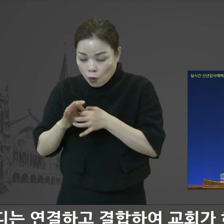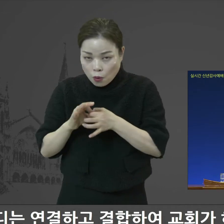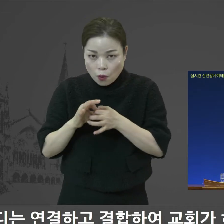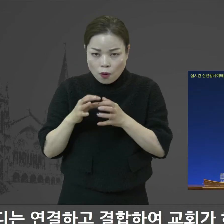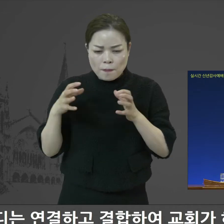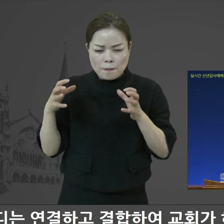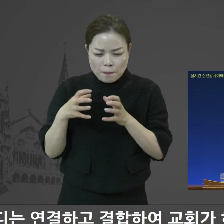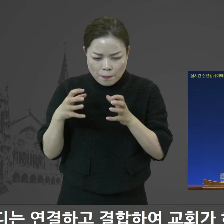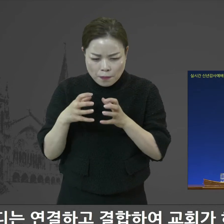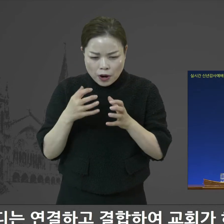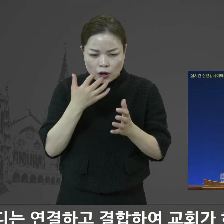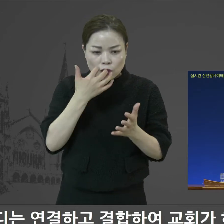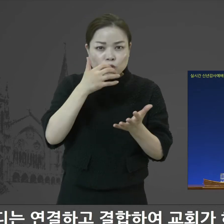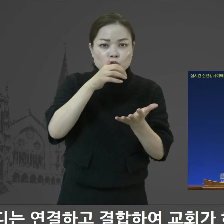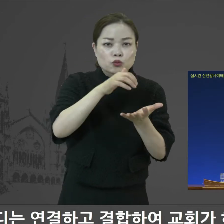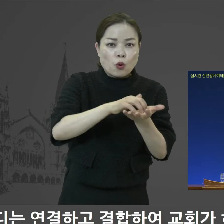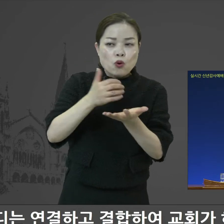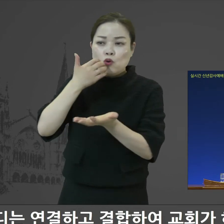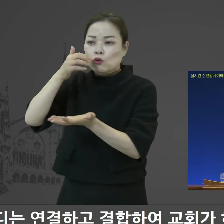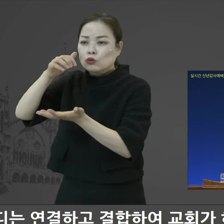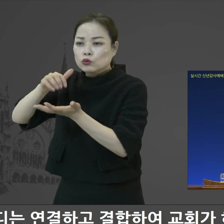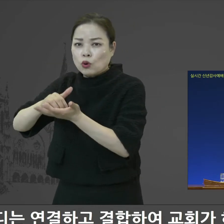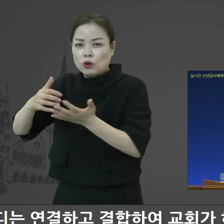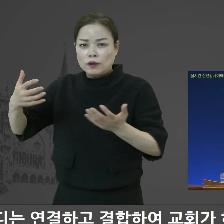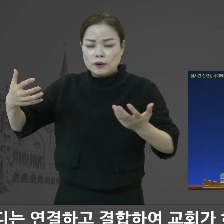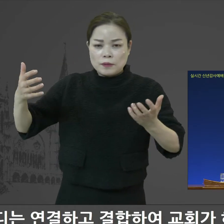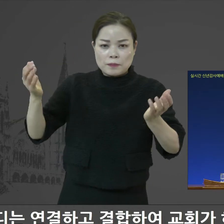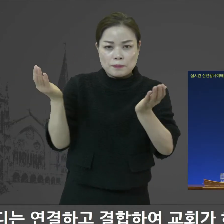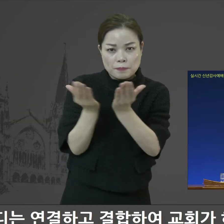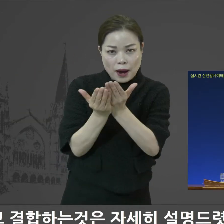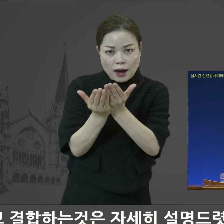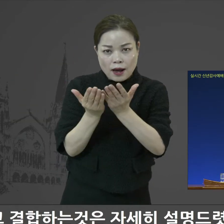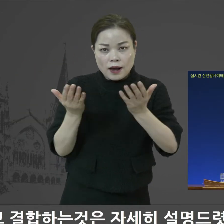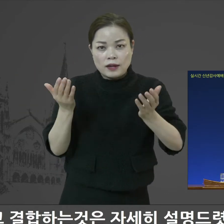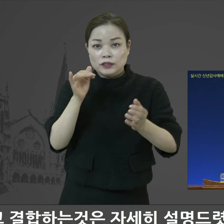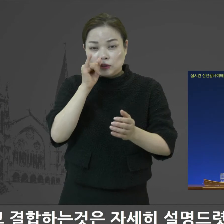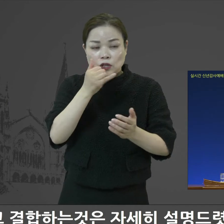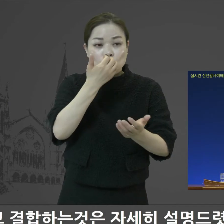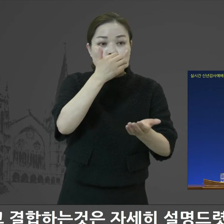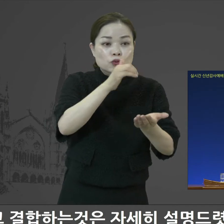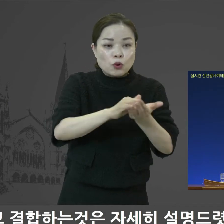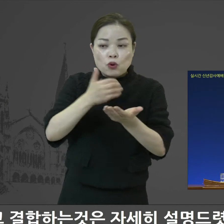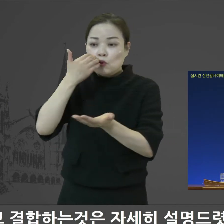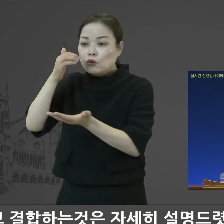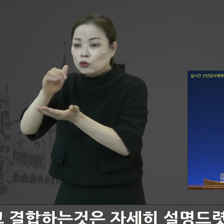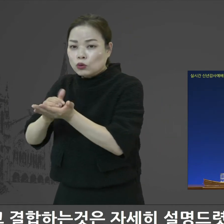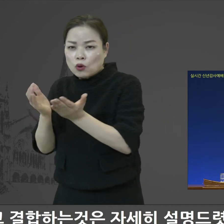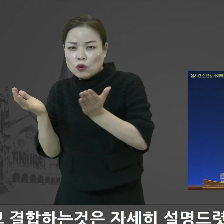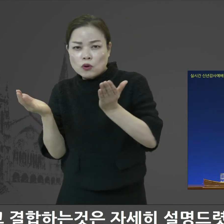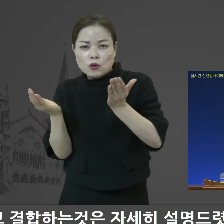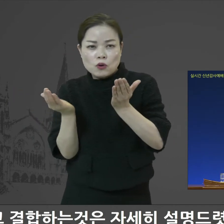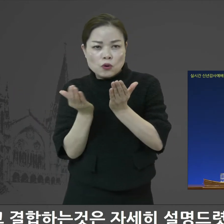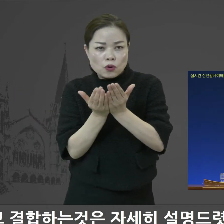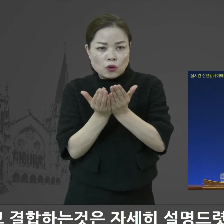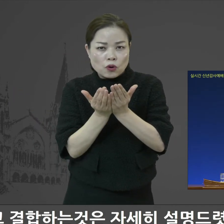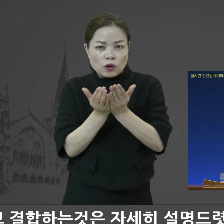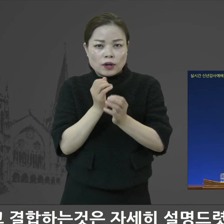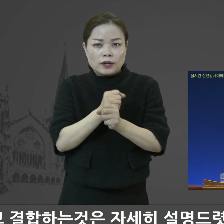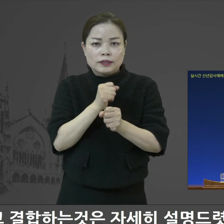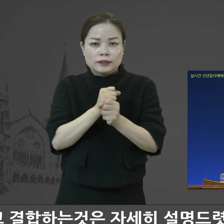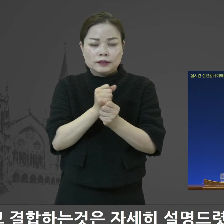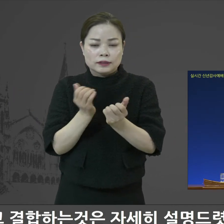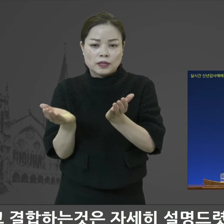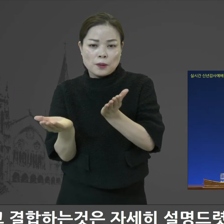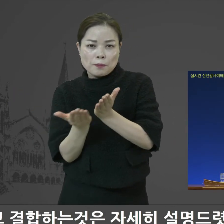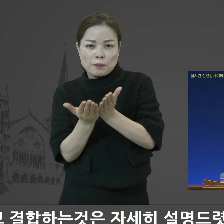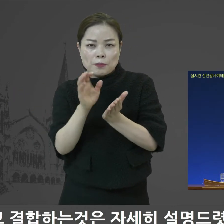돌이 지어지는 과정 속에서 돌이 연결되고 결합되는 것이라고 보시면 됩니다. 돌이 연결되고 결합되려면 모타르를 통해서 이렇게 접착이